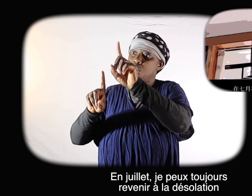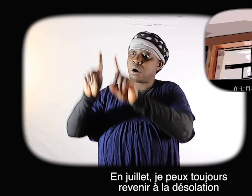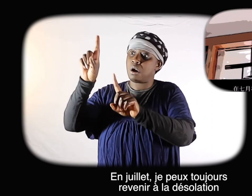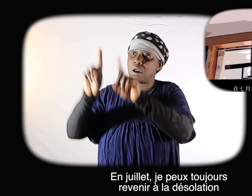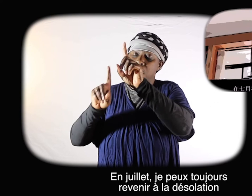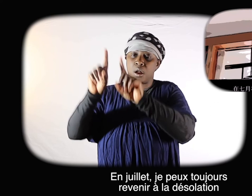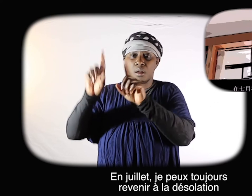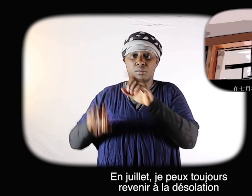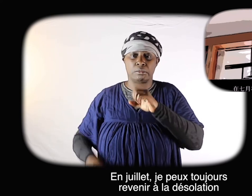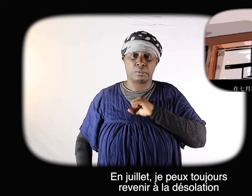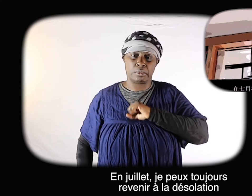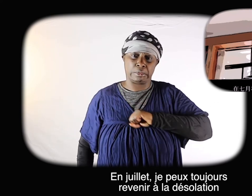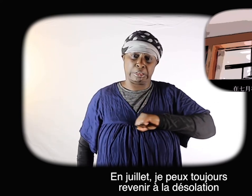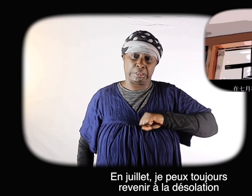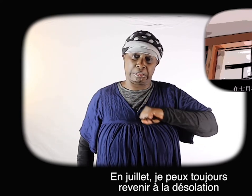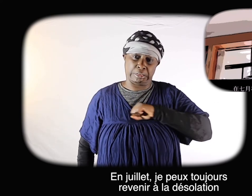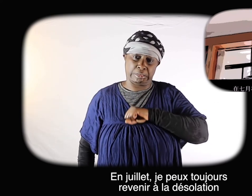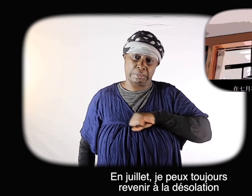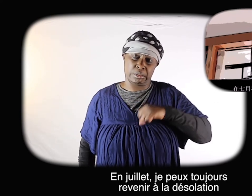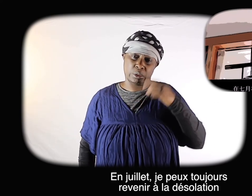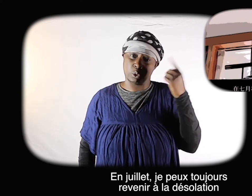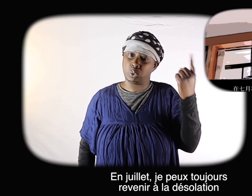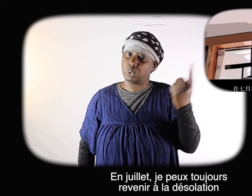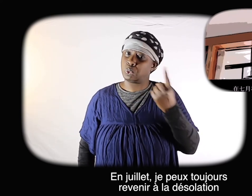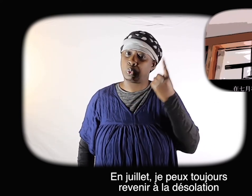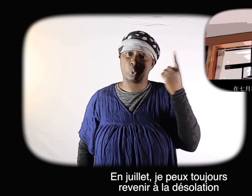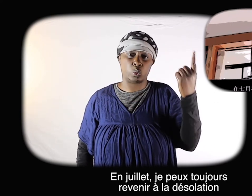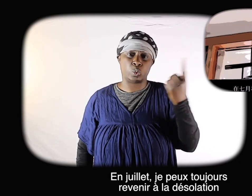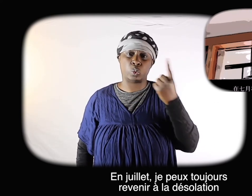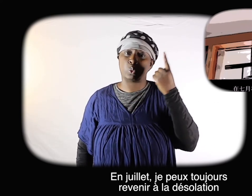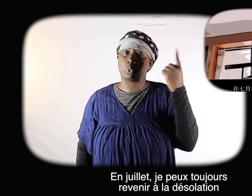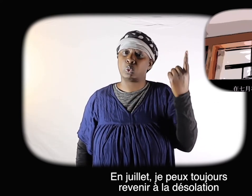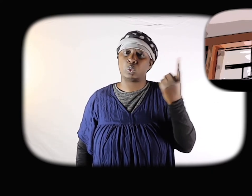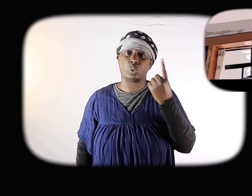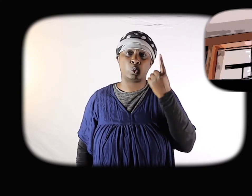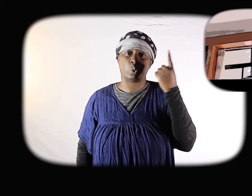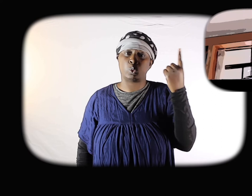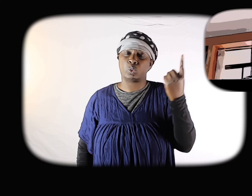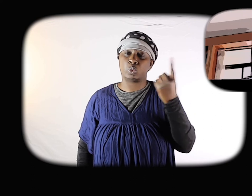在七月，我总能突然回到荒凉。